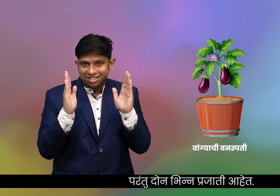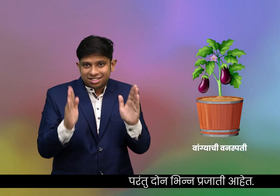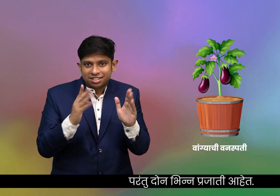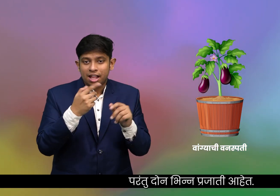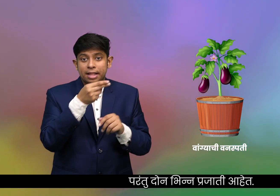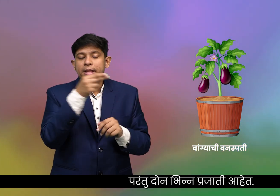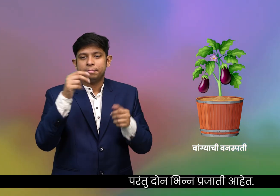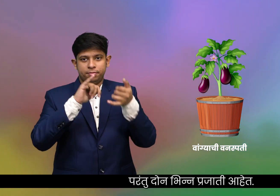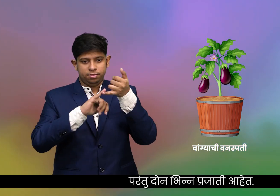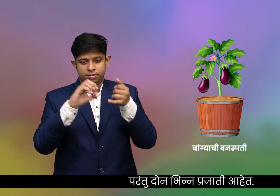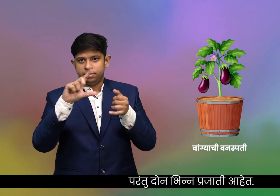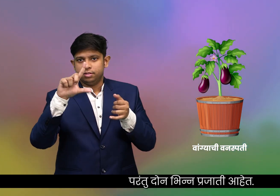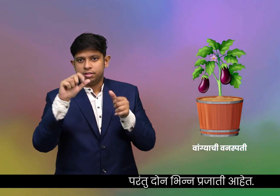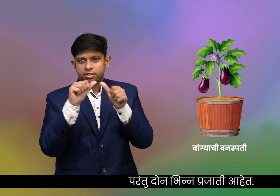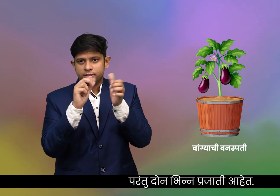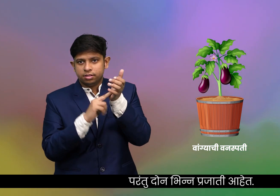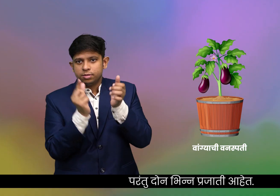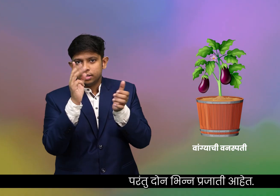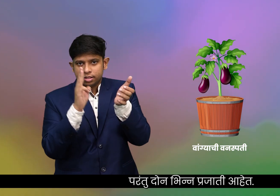परंतु दोन भिन्न प्रजाती आहेत.